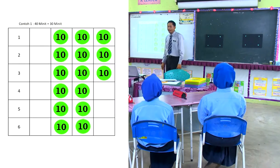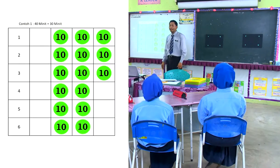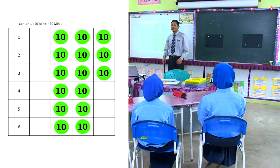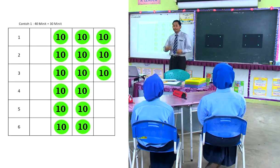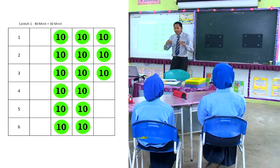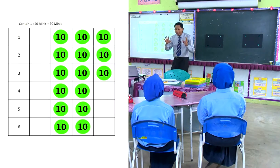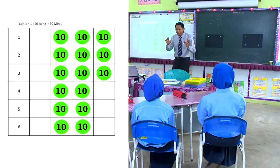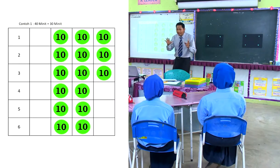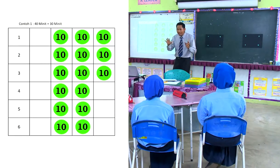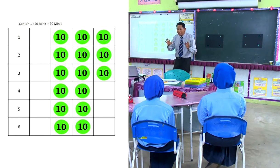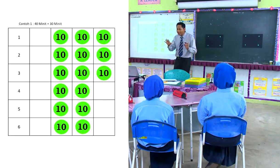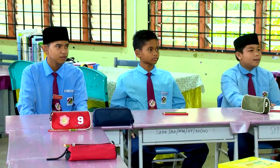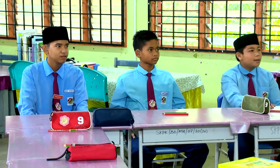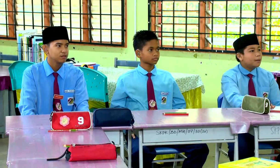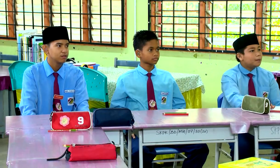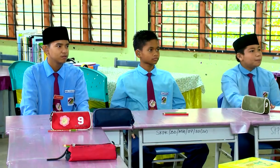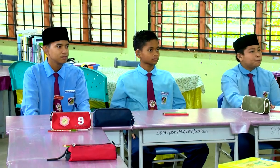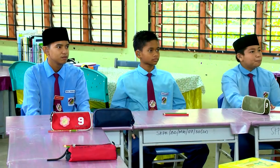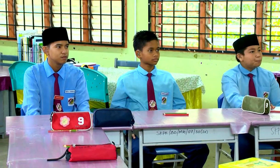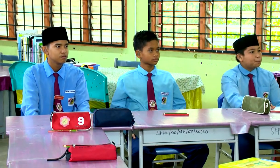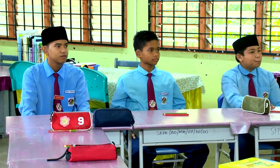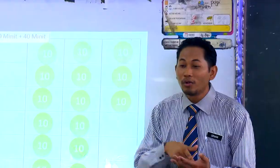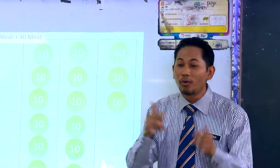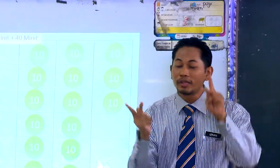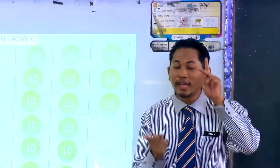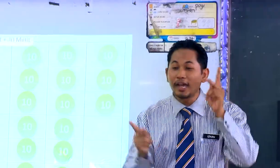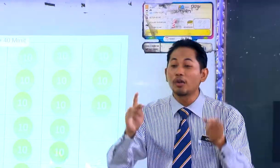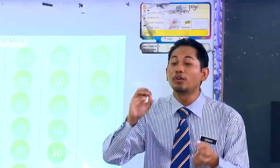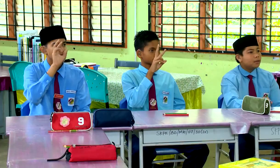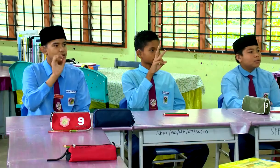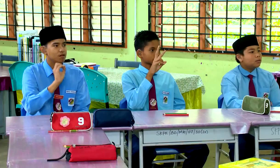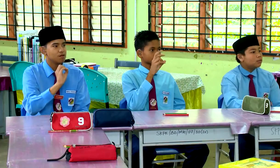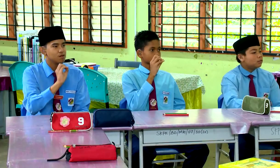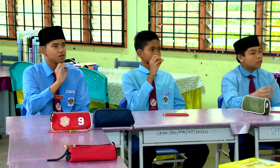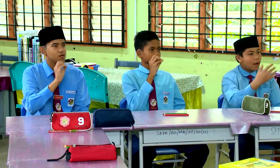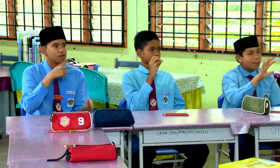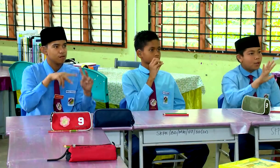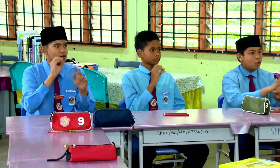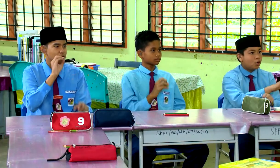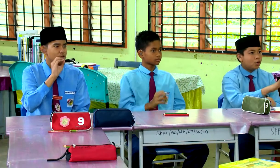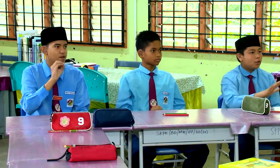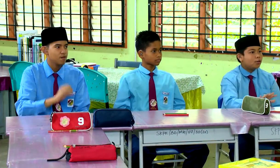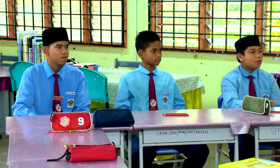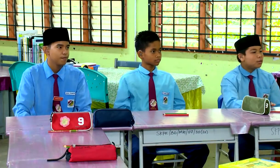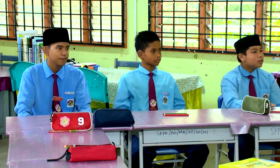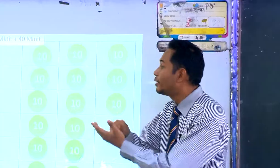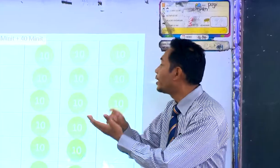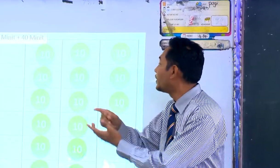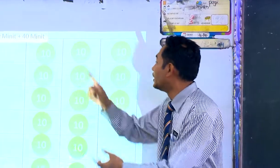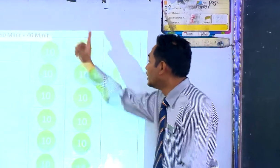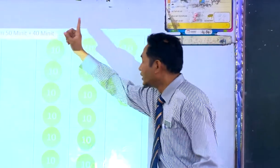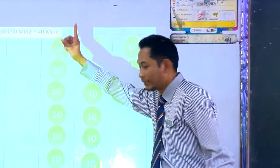Okey, dah. Dah. Ada lagi kotak ada. Kosong. Dah. Tak ada. Okey, sekarang kira berapa?